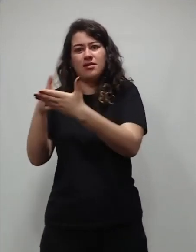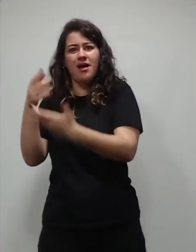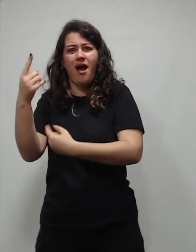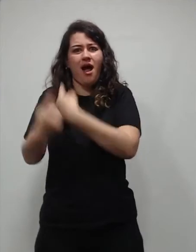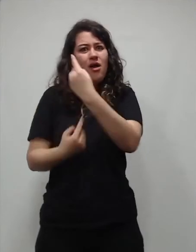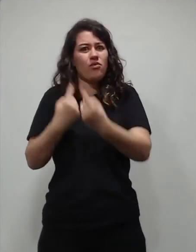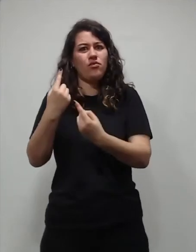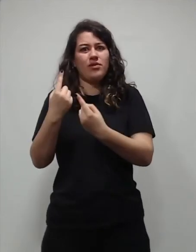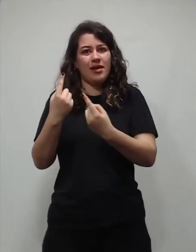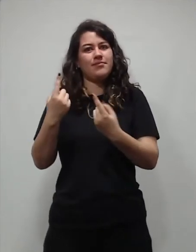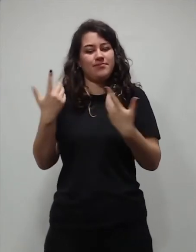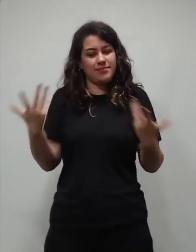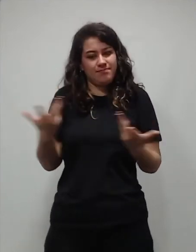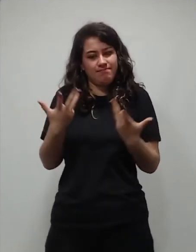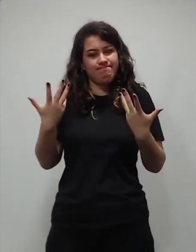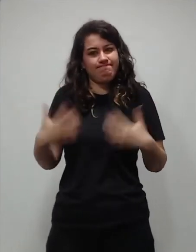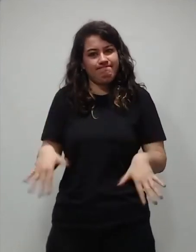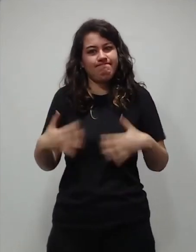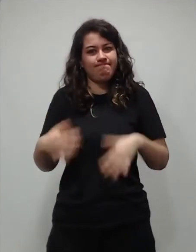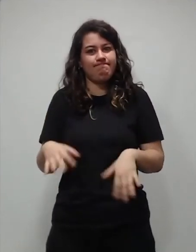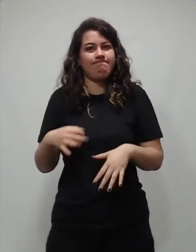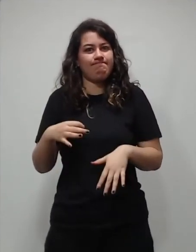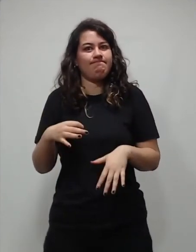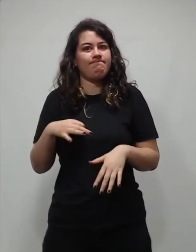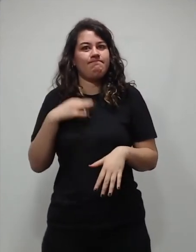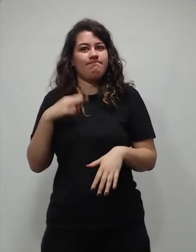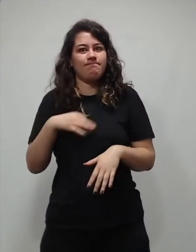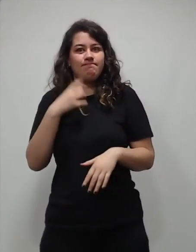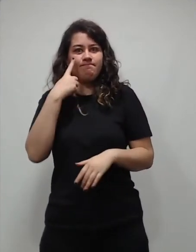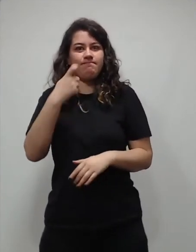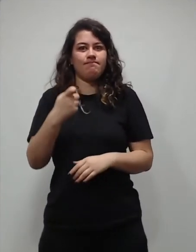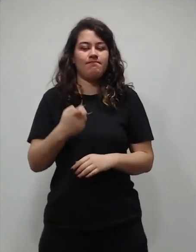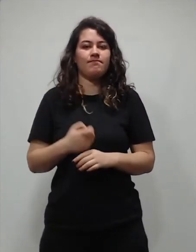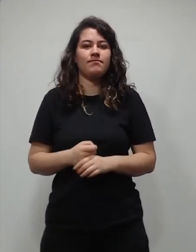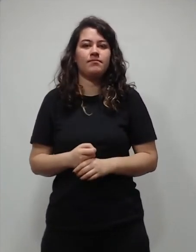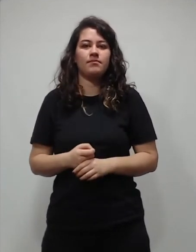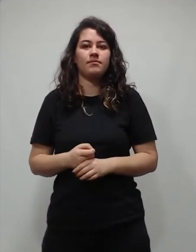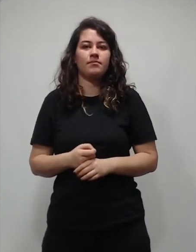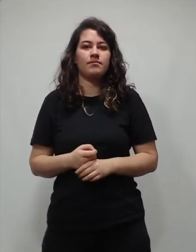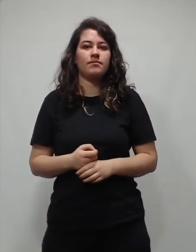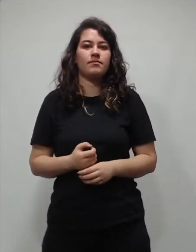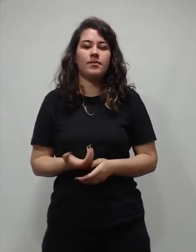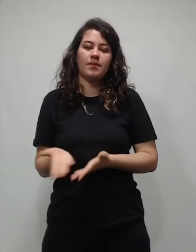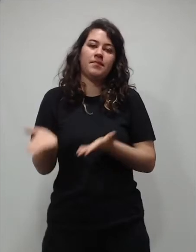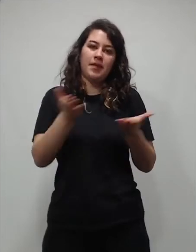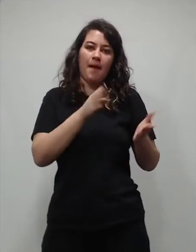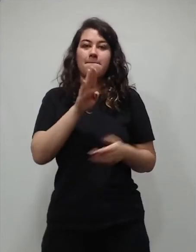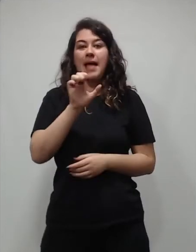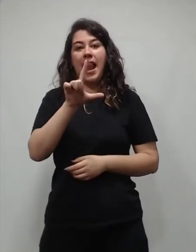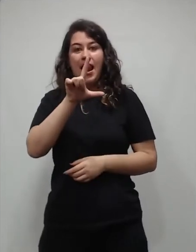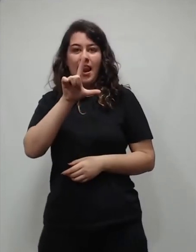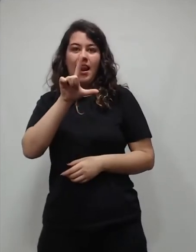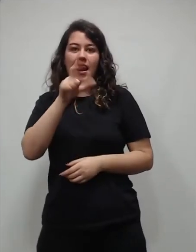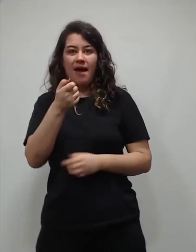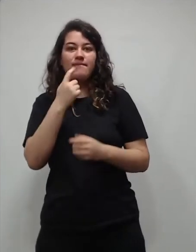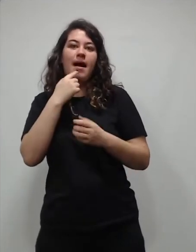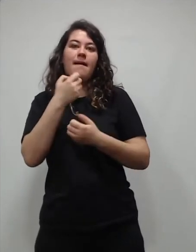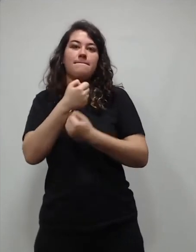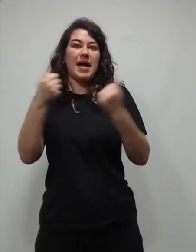algunas luces que estamos viviendo. Y de esto Berna les va a hablar.